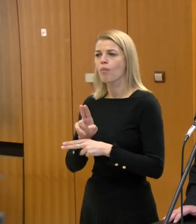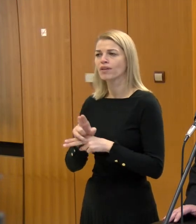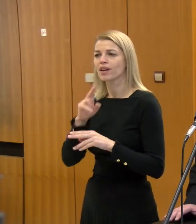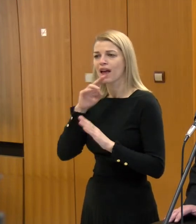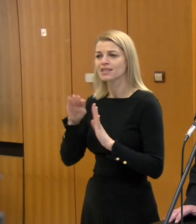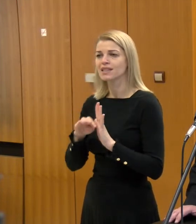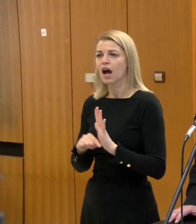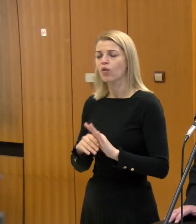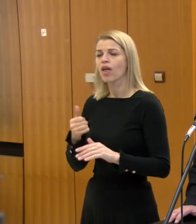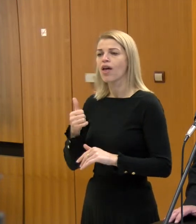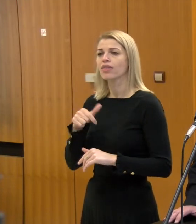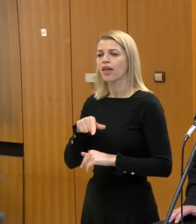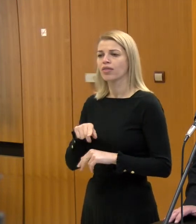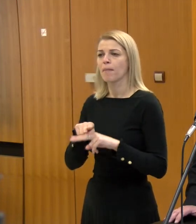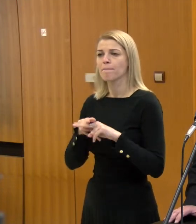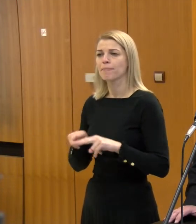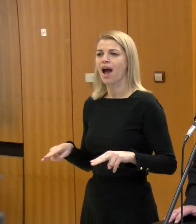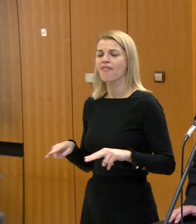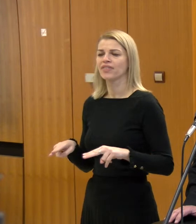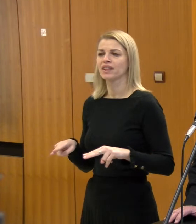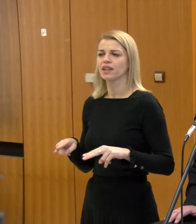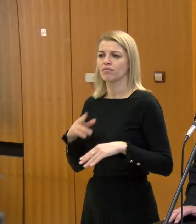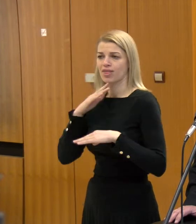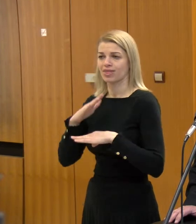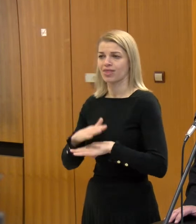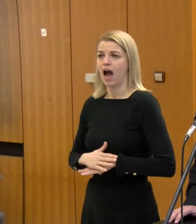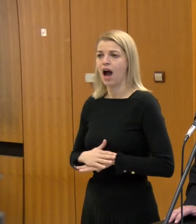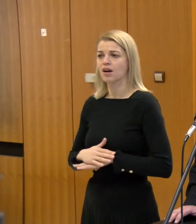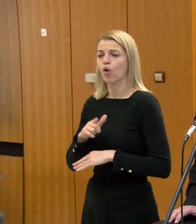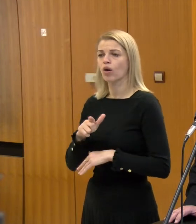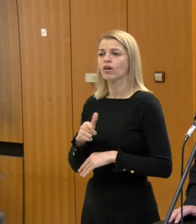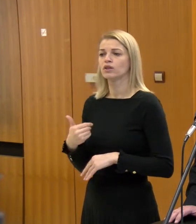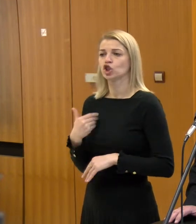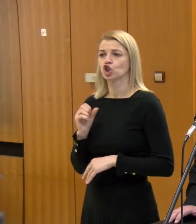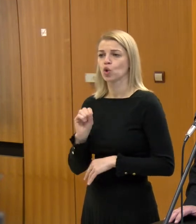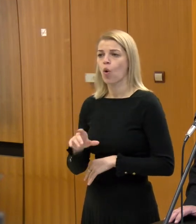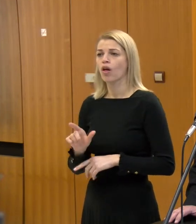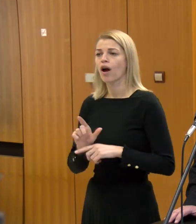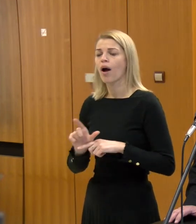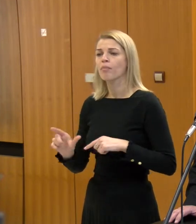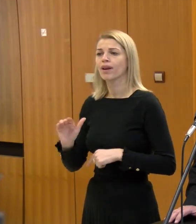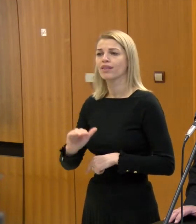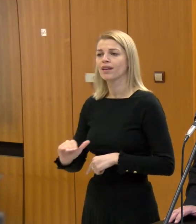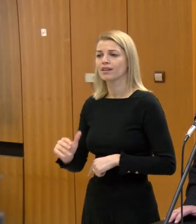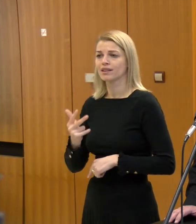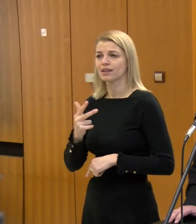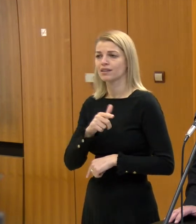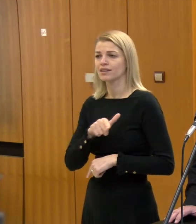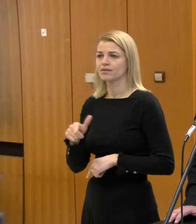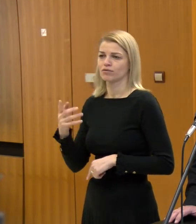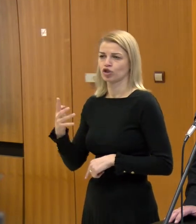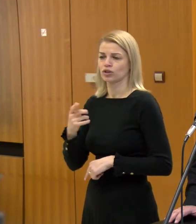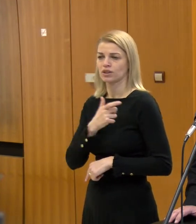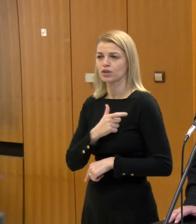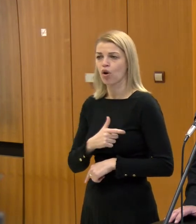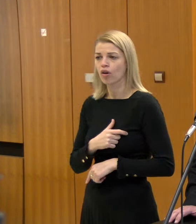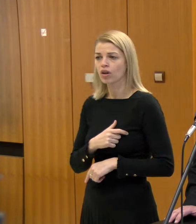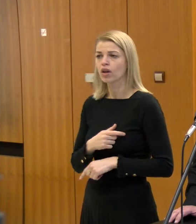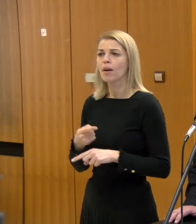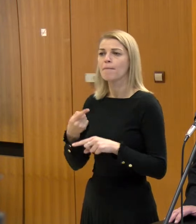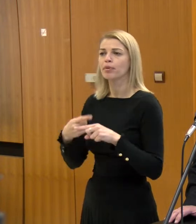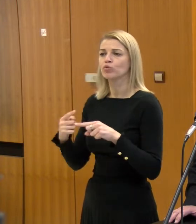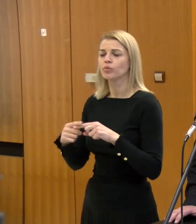zákonné. Jeden je právny nárok. Právny nárok na škôlku pre deti od 3 až 4 rokov, postupne v